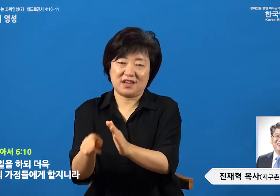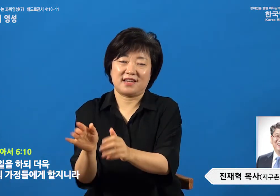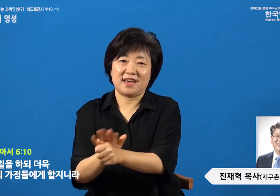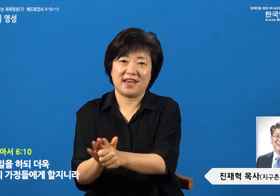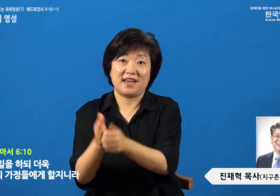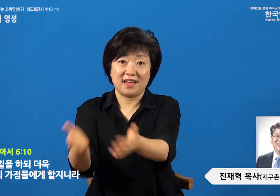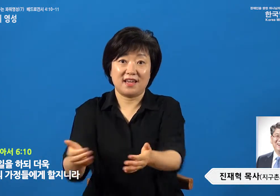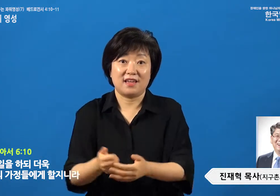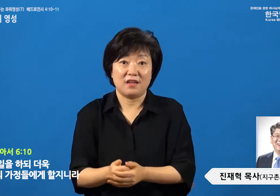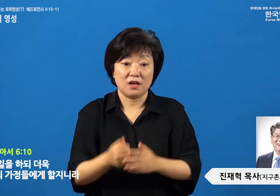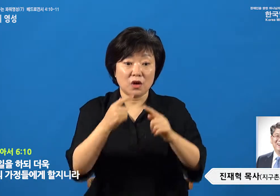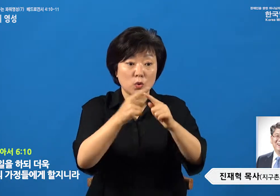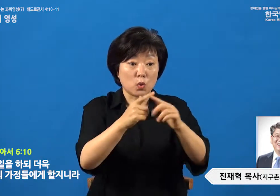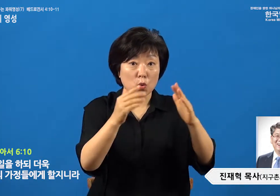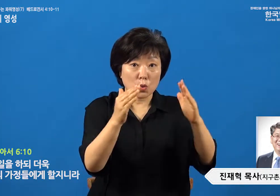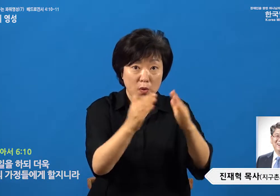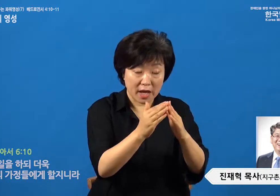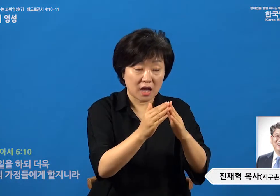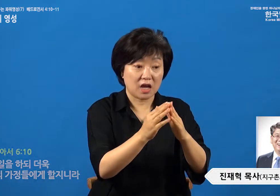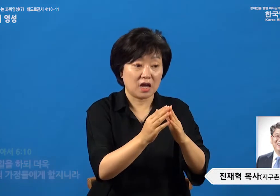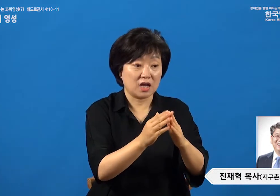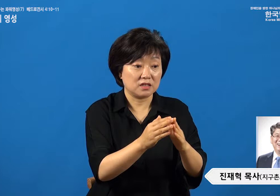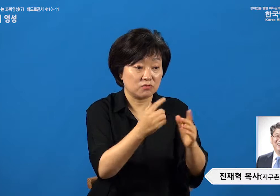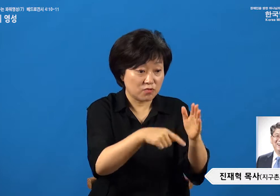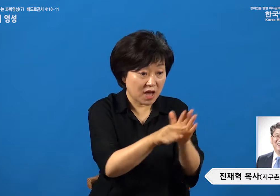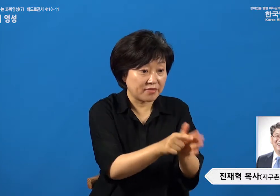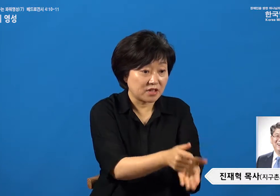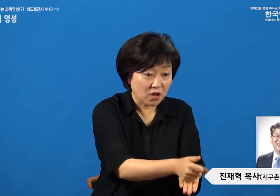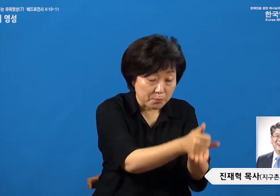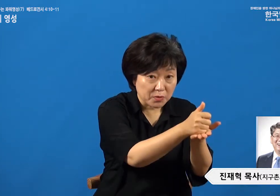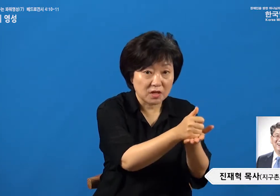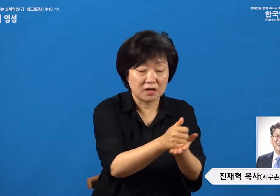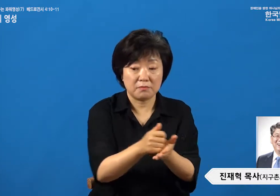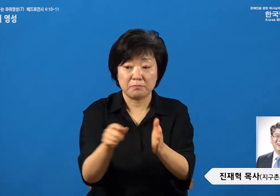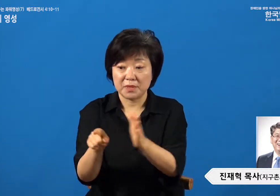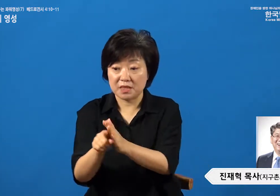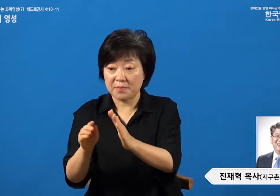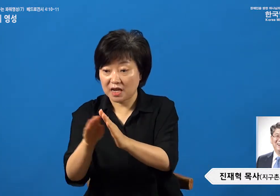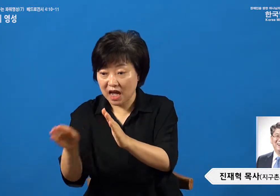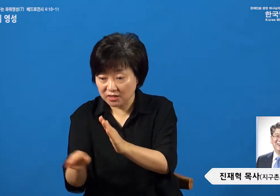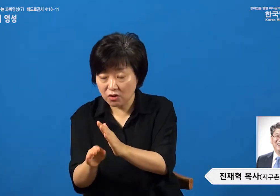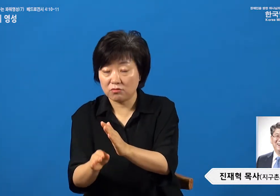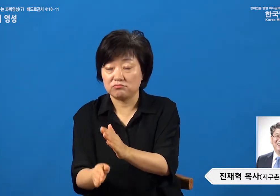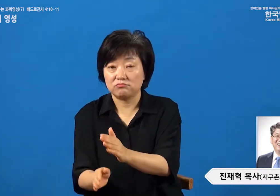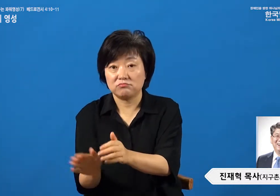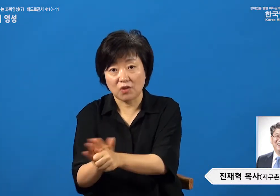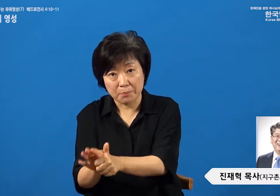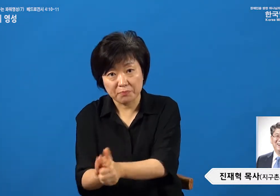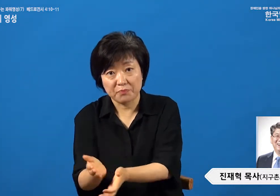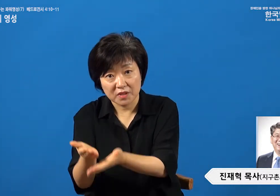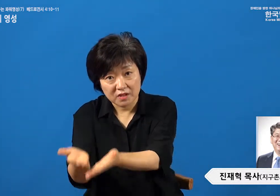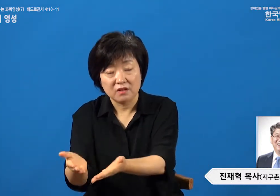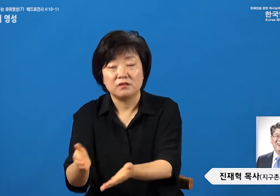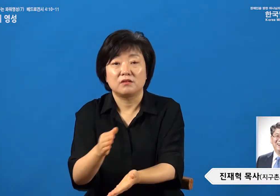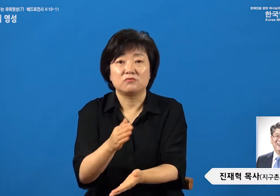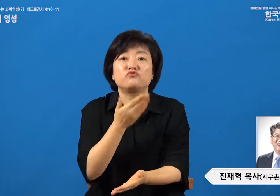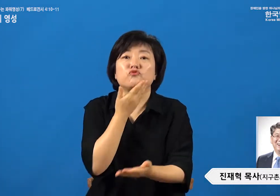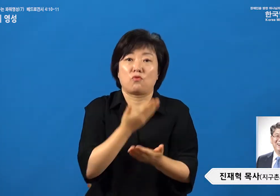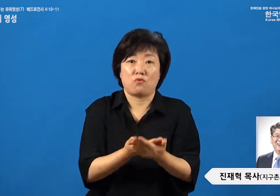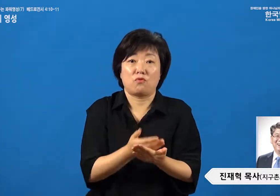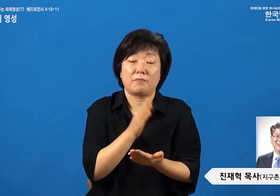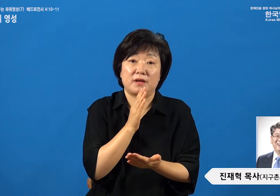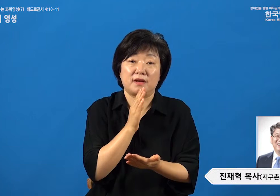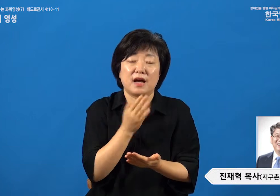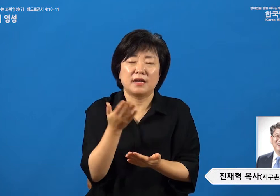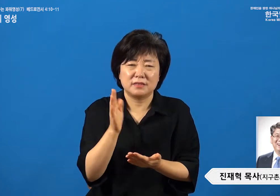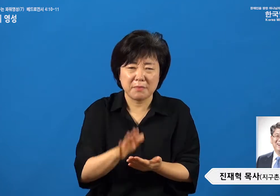할지니라. 교회를 향한 섬김, 믿음의 가정들을 향한 봉사 중요합니다. 그러나 성경은 그것만이 아니라